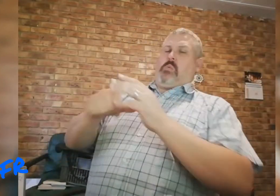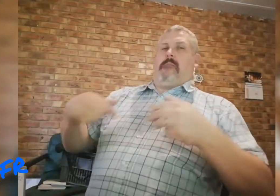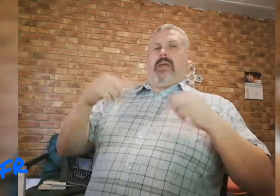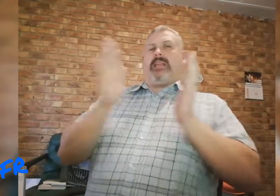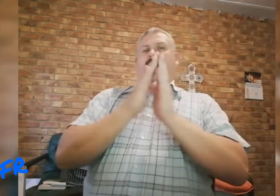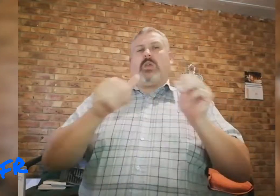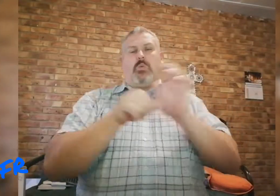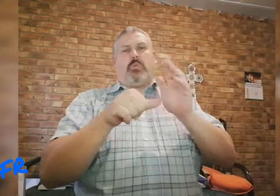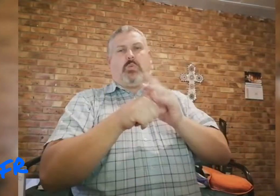my kijk,